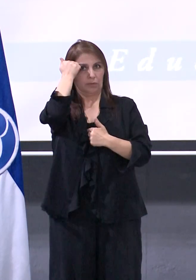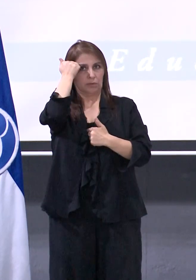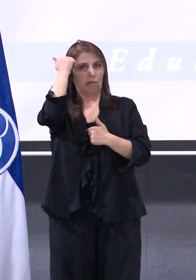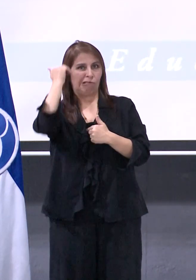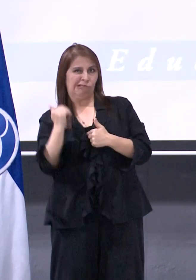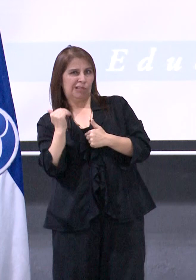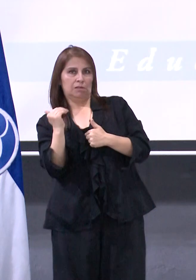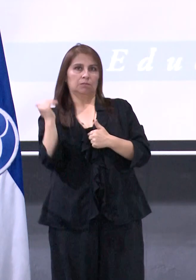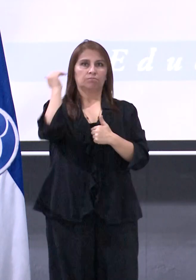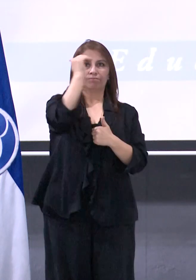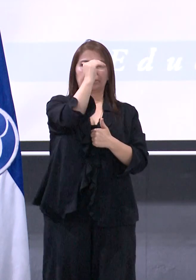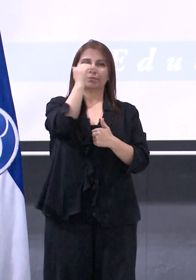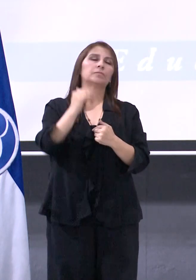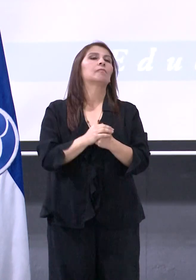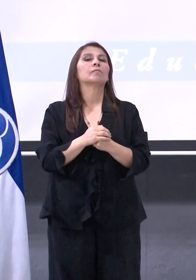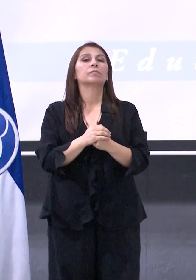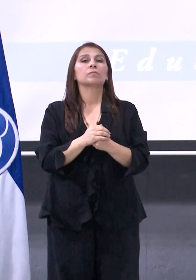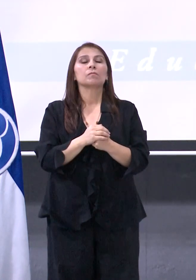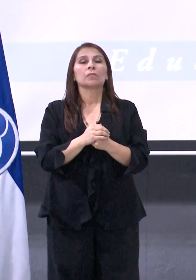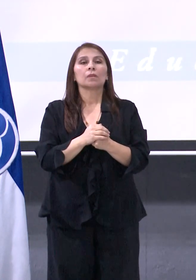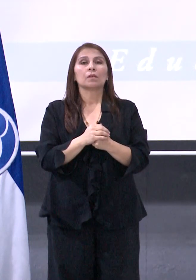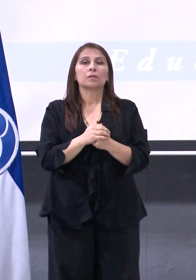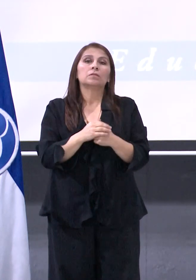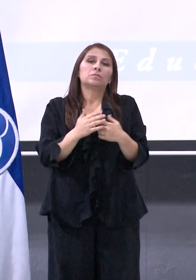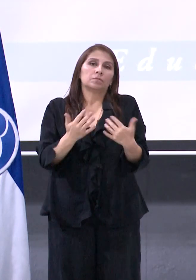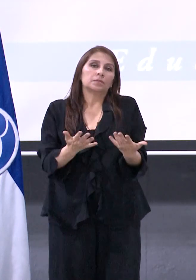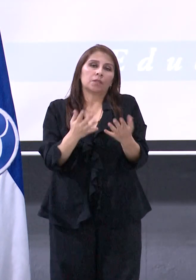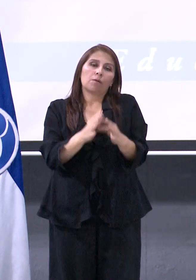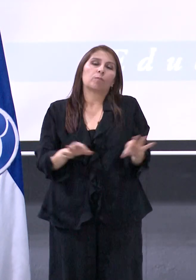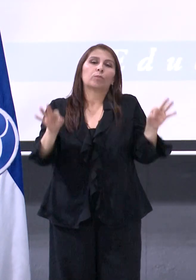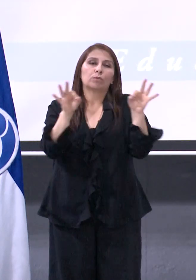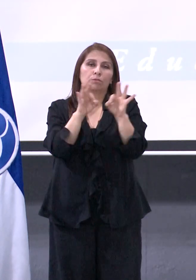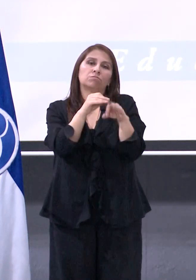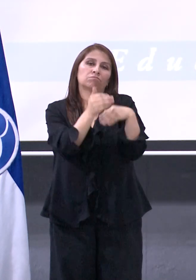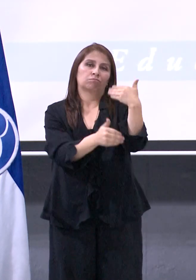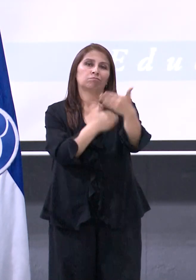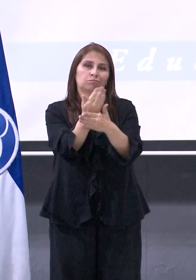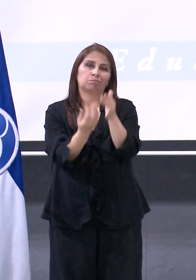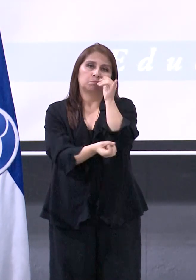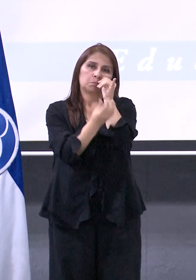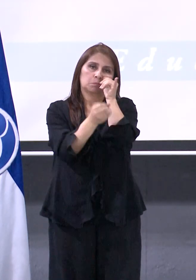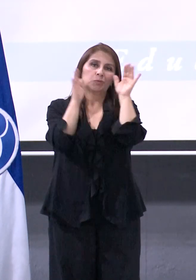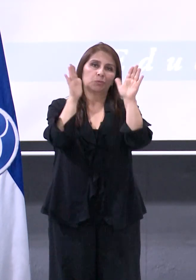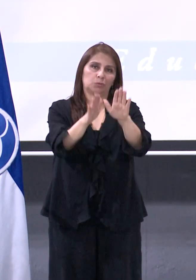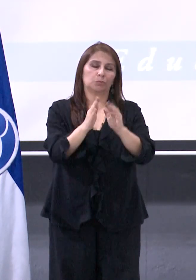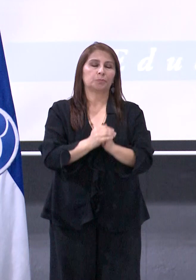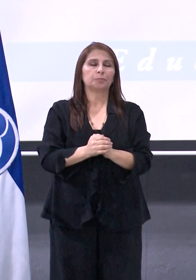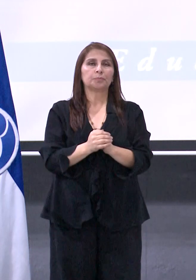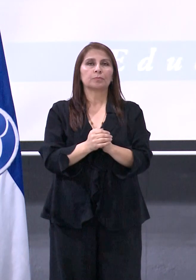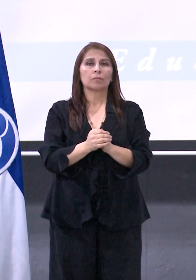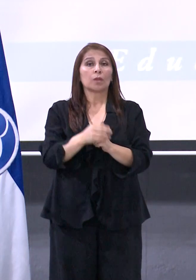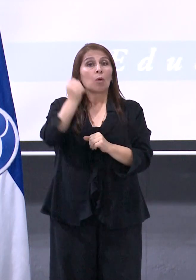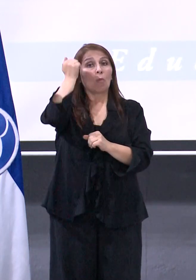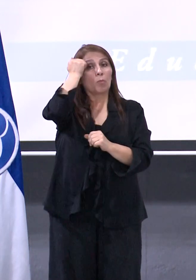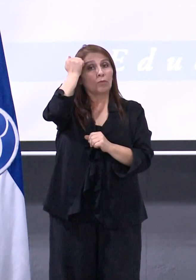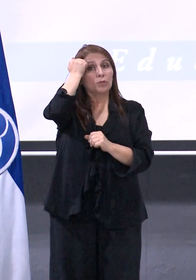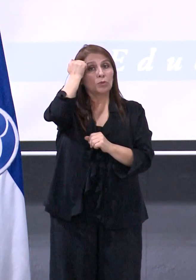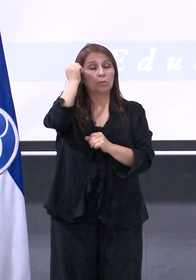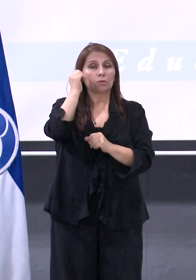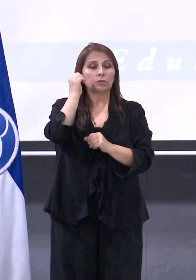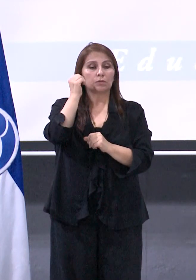y el mundo pedagógico cumple un papel importantísimo en esto precisamente profesores de la